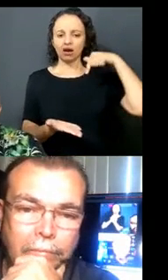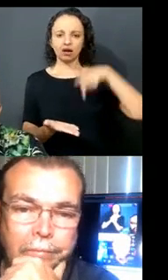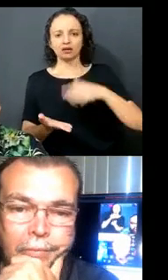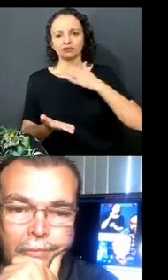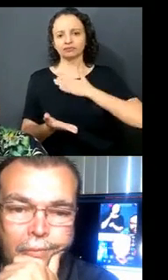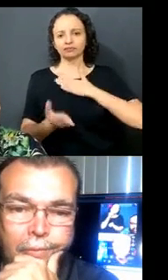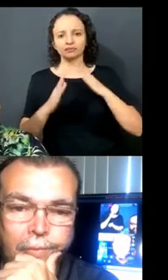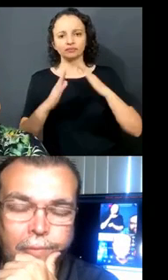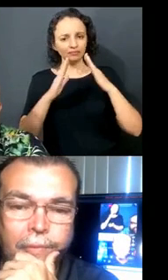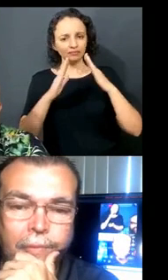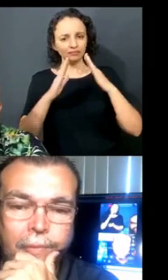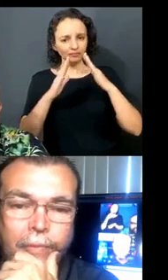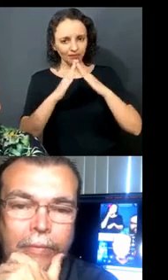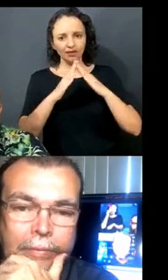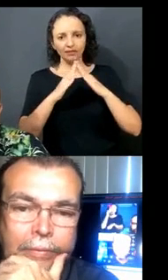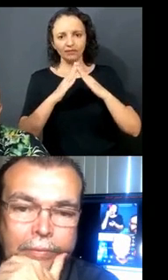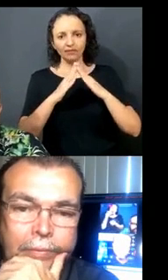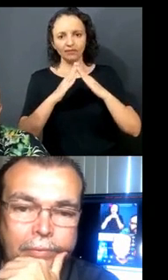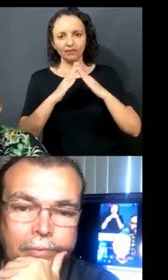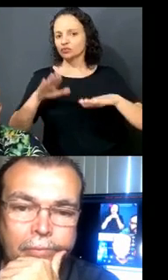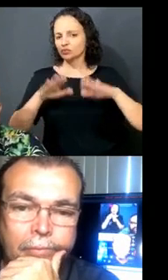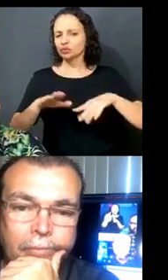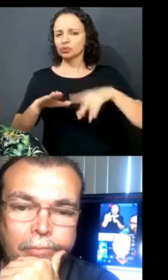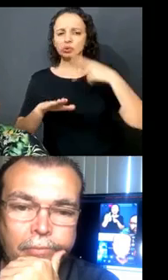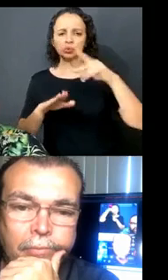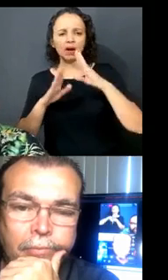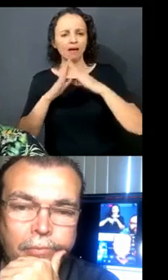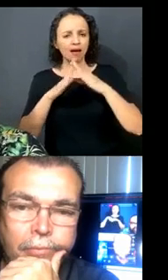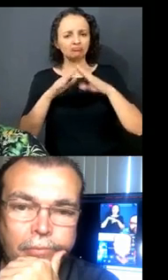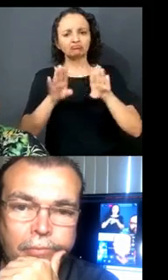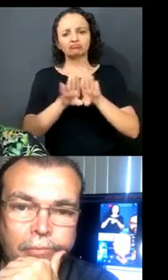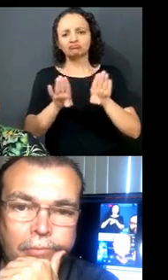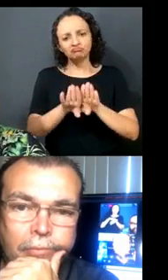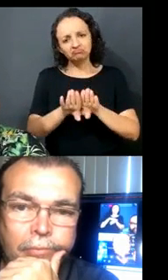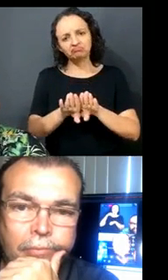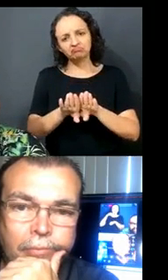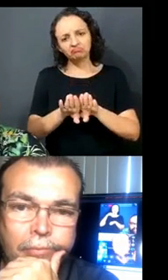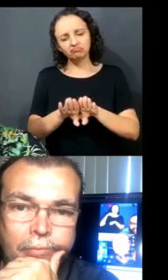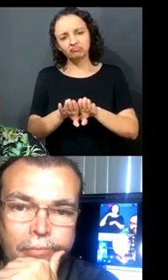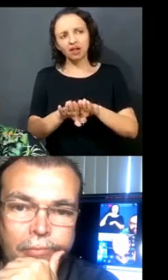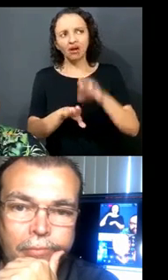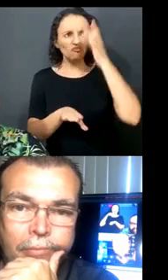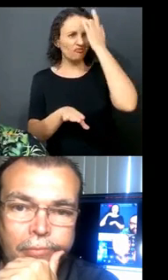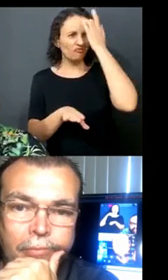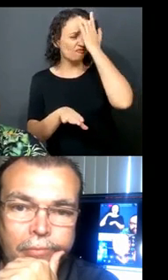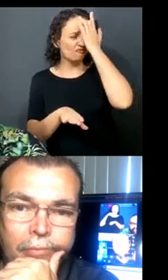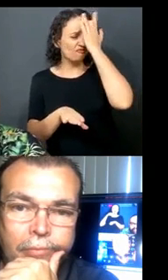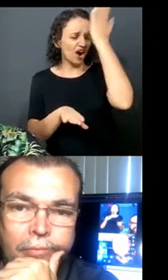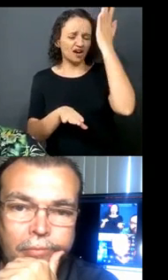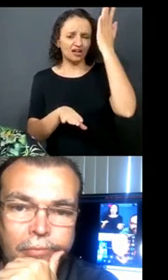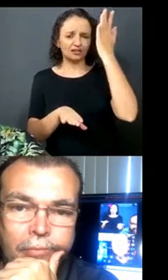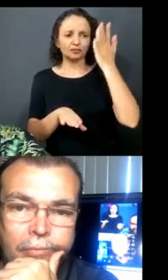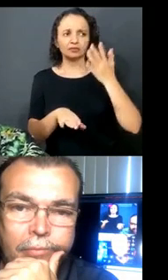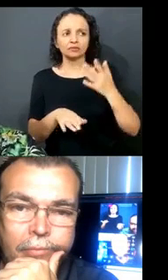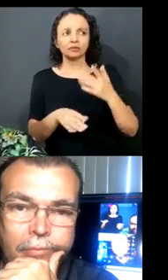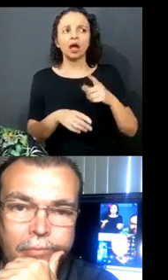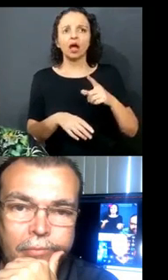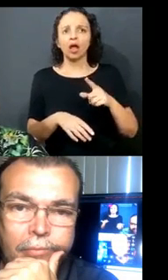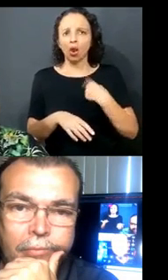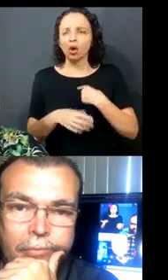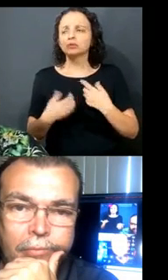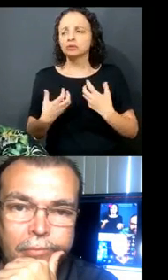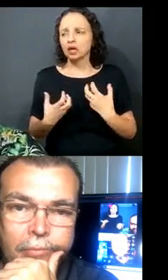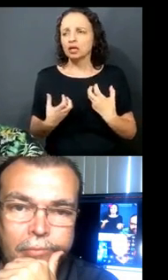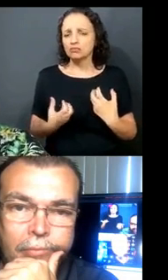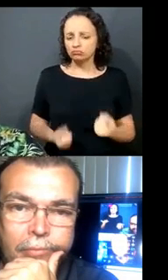está aí talvez na sua casa. Olha as facilidades, não pela facilidade no sentido de não se cansar, não trabalhar